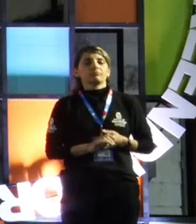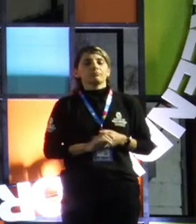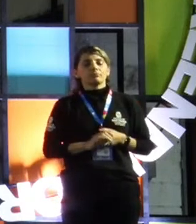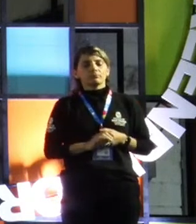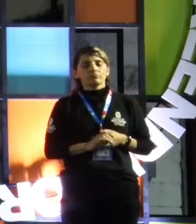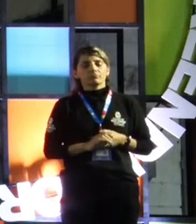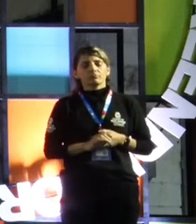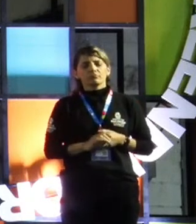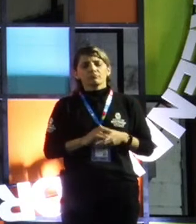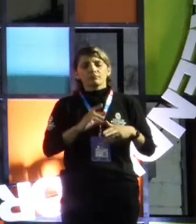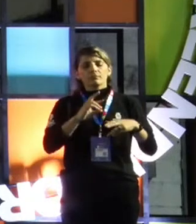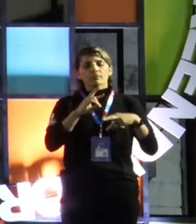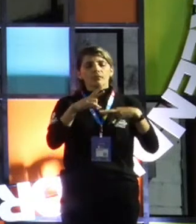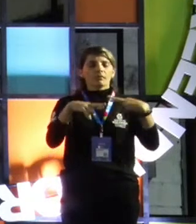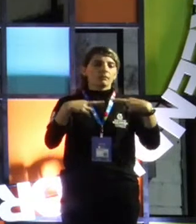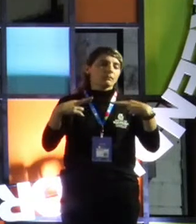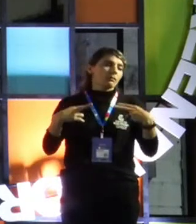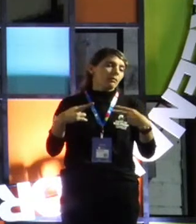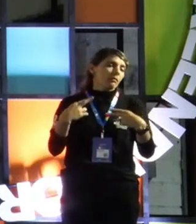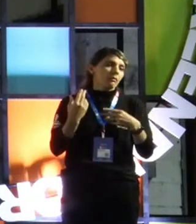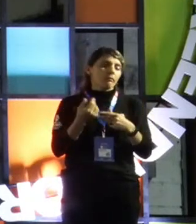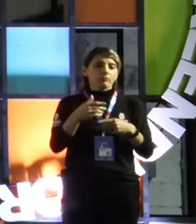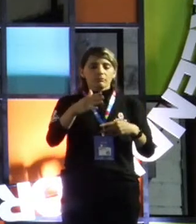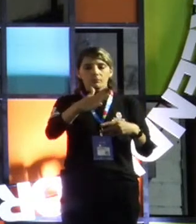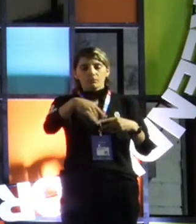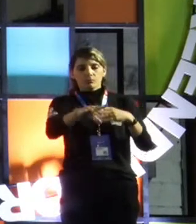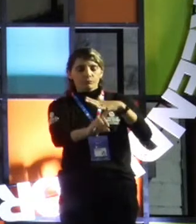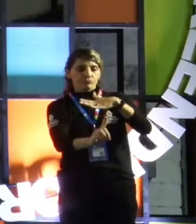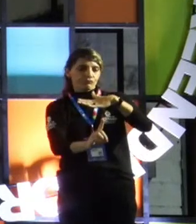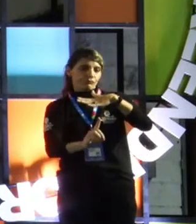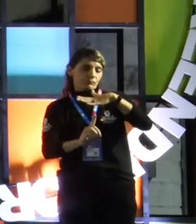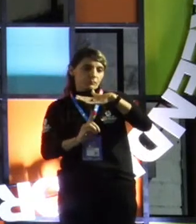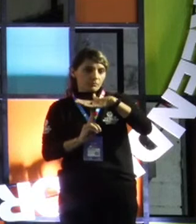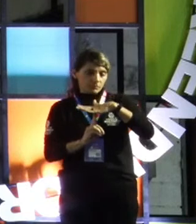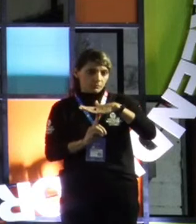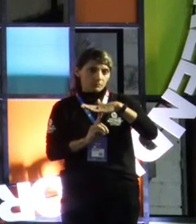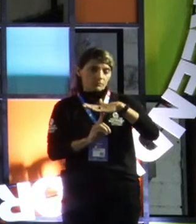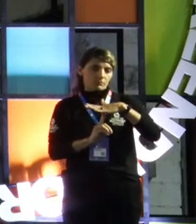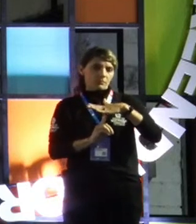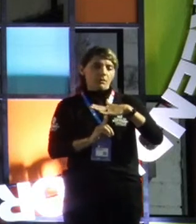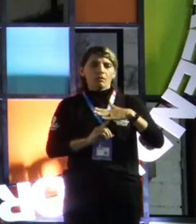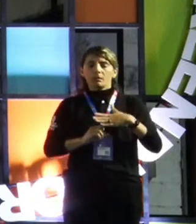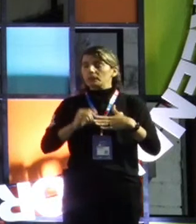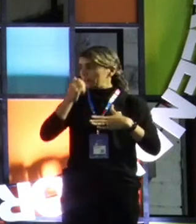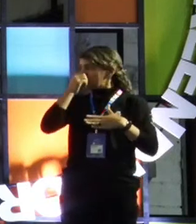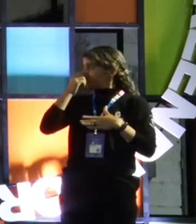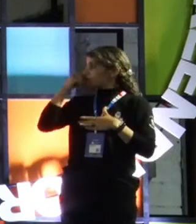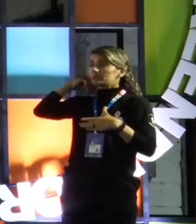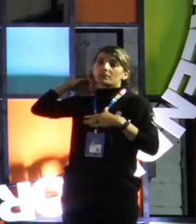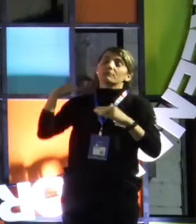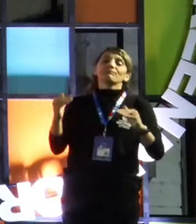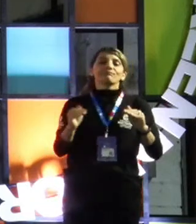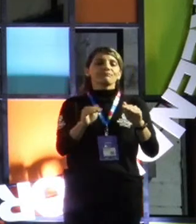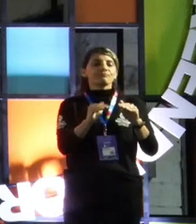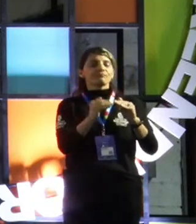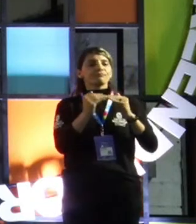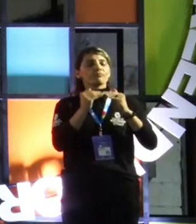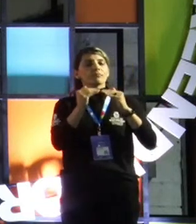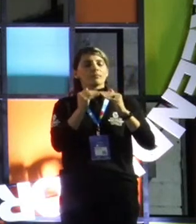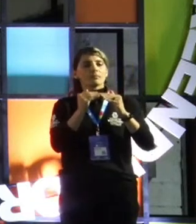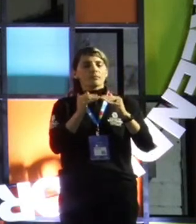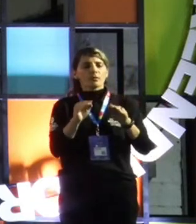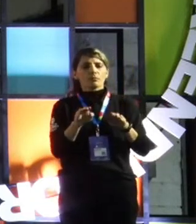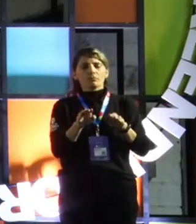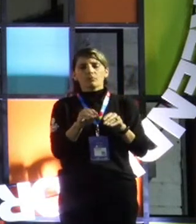Cultive relacionamento com o público, responda comentários. Isso daqui vai completamente de acordo com aquilo que a gente está falando de